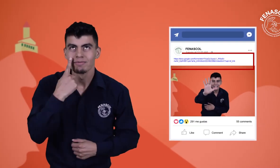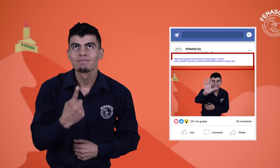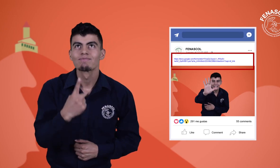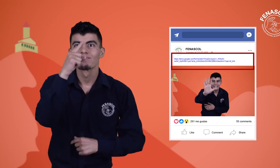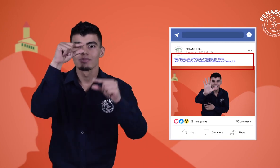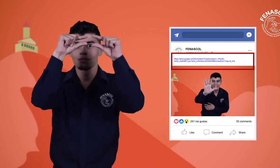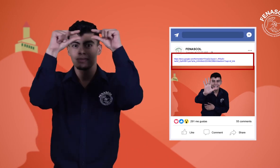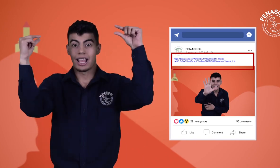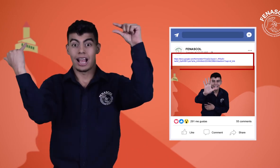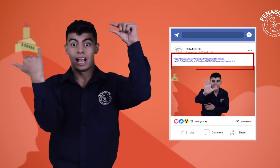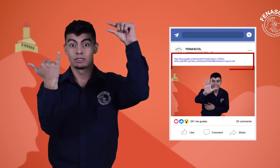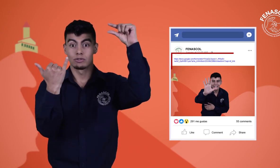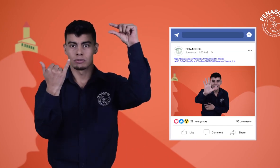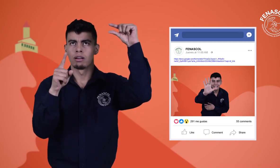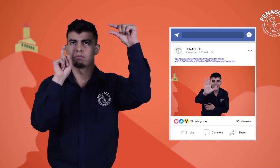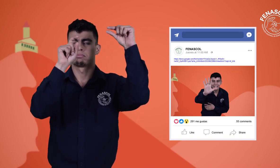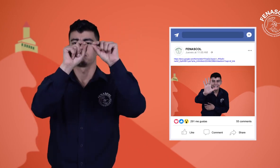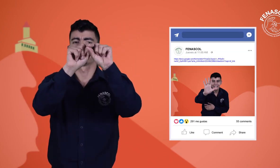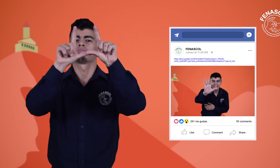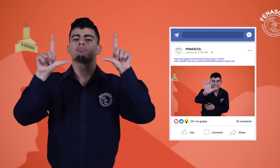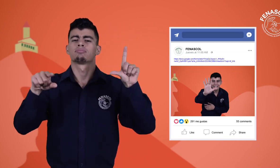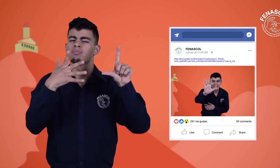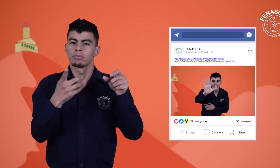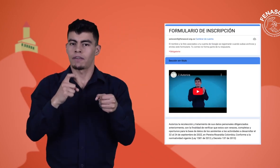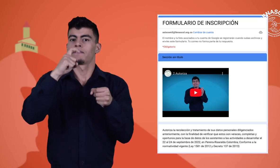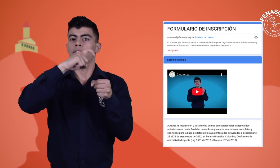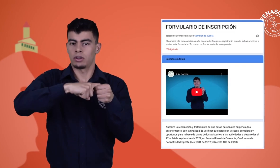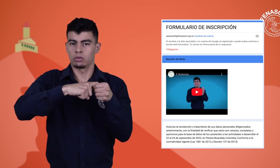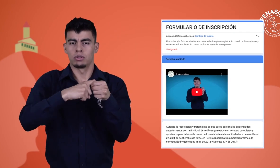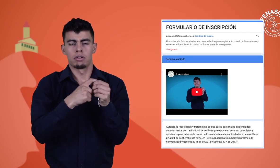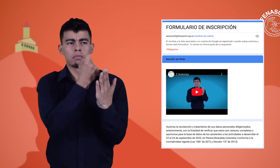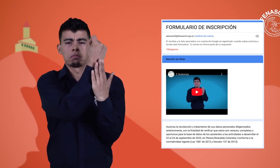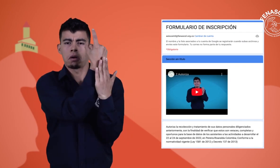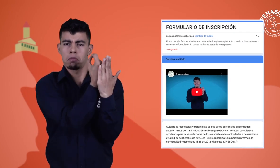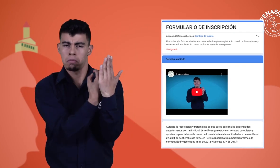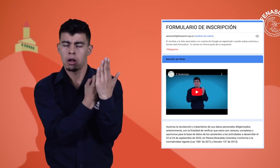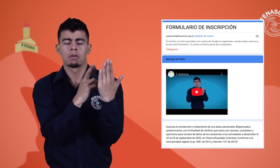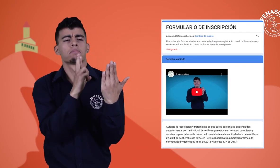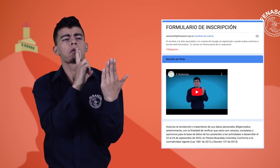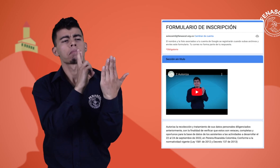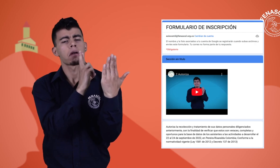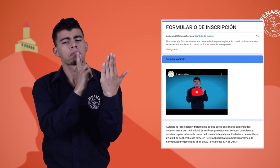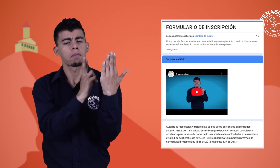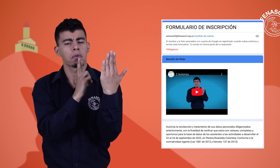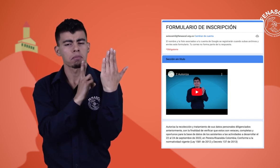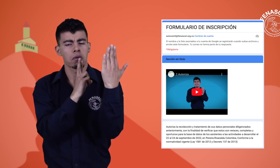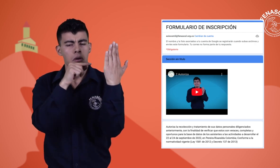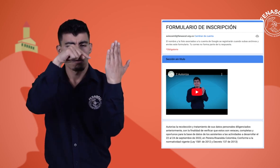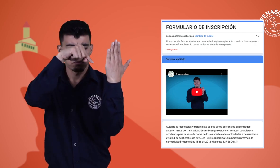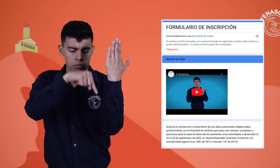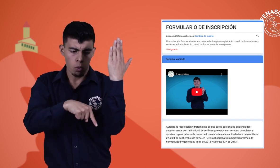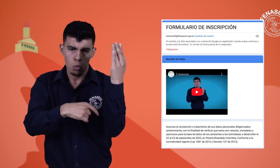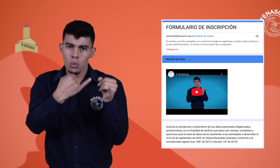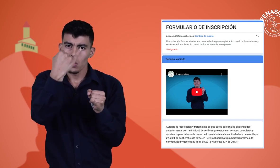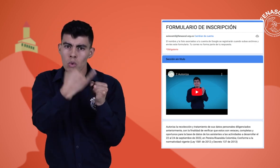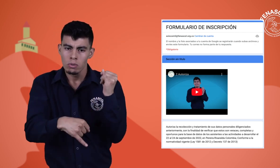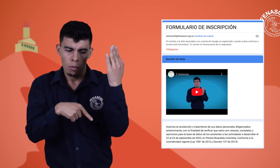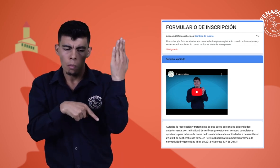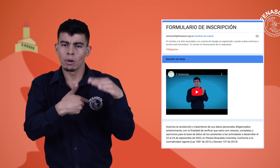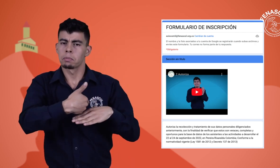superior del vídeo verás el link del formulario de inscripción lo deberás llenar con tus datos personales no sin antes haber realizado el proceso